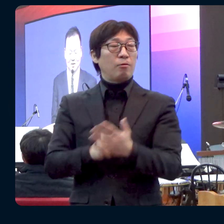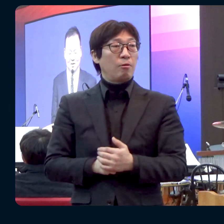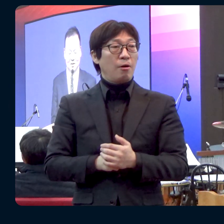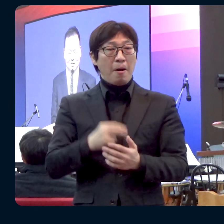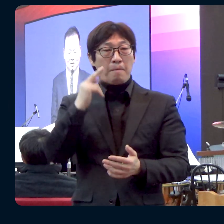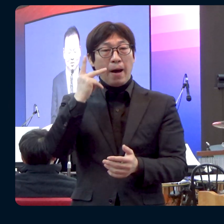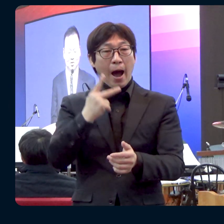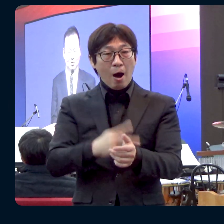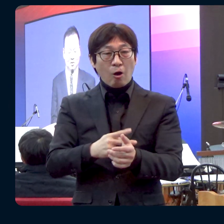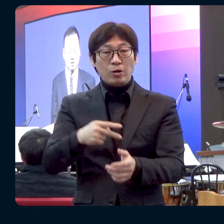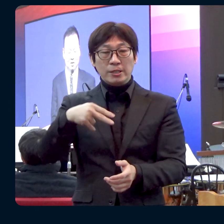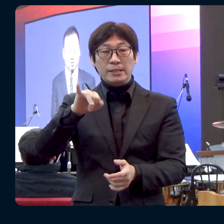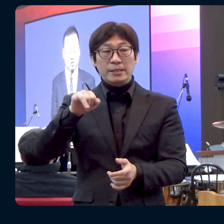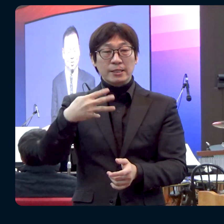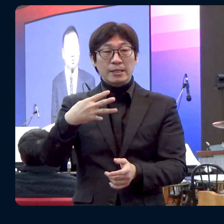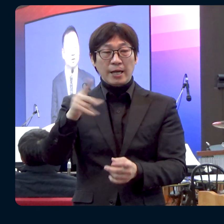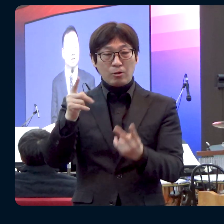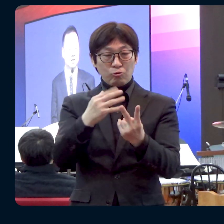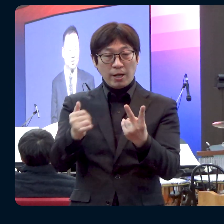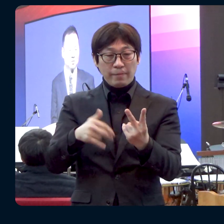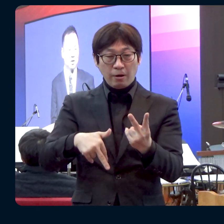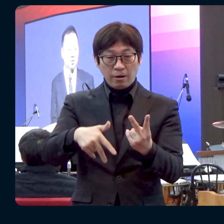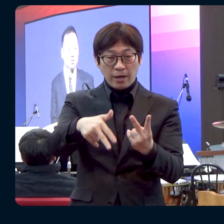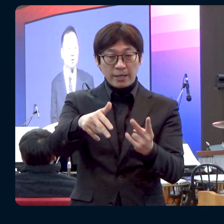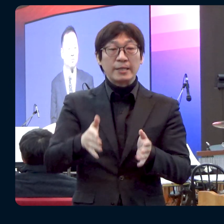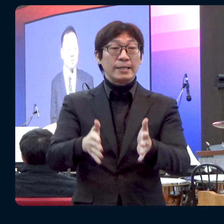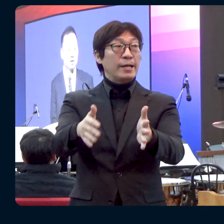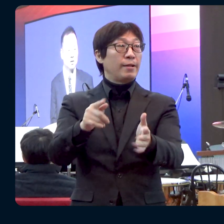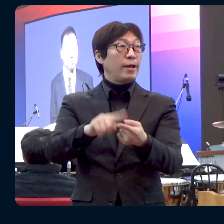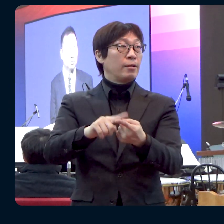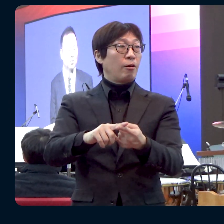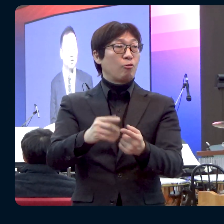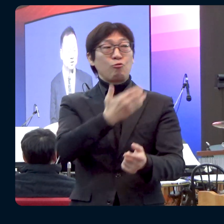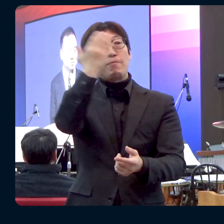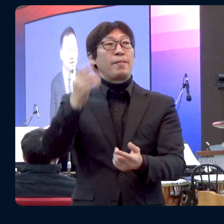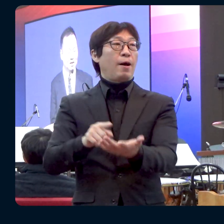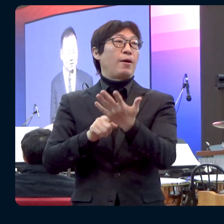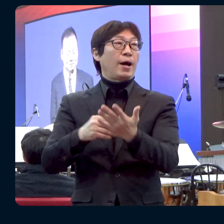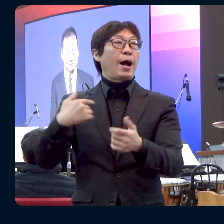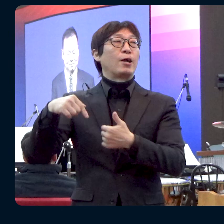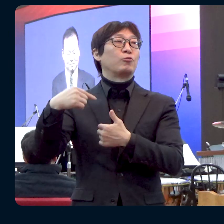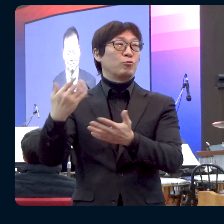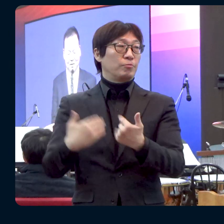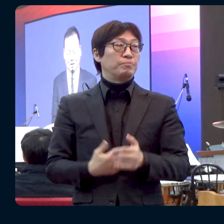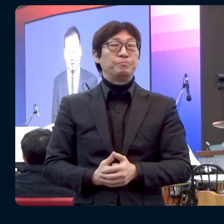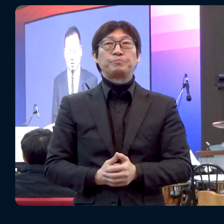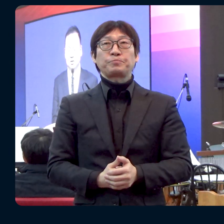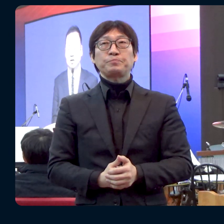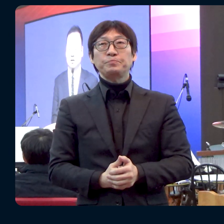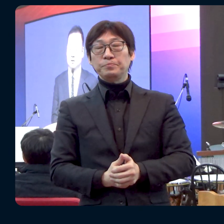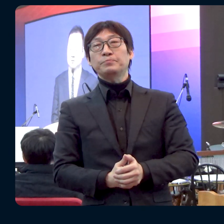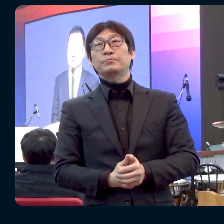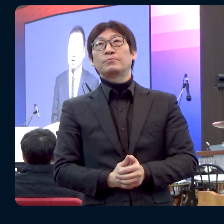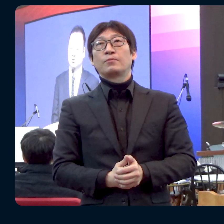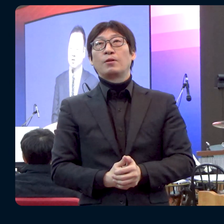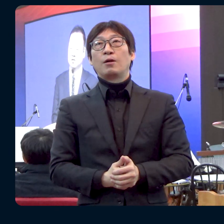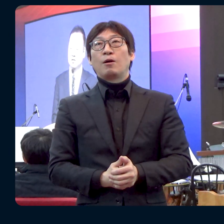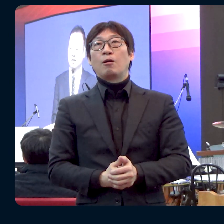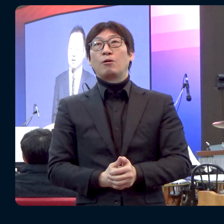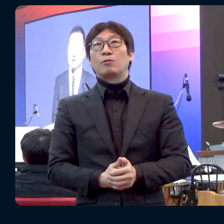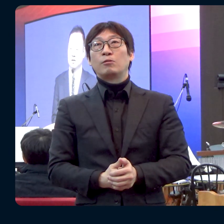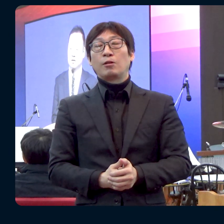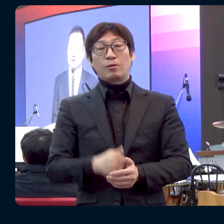곳이구나. 그리고 서둘러서 그 길로 갔고 그곳이 바로 빌립보였습니다. 어느 날